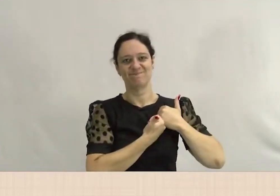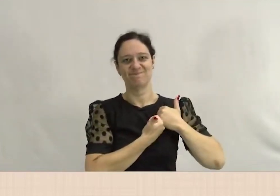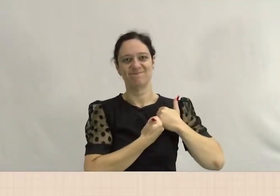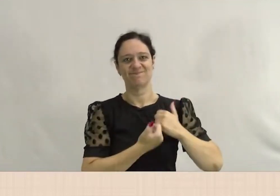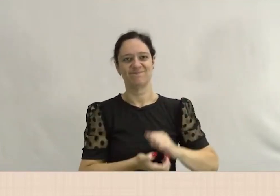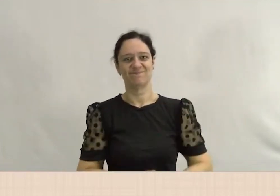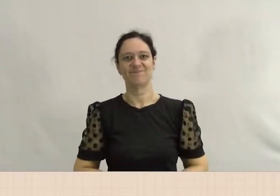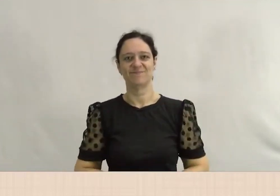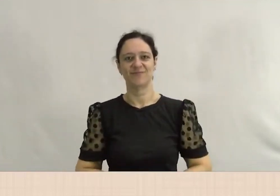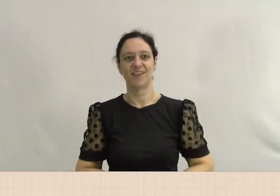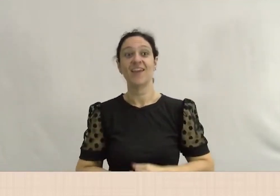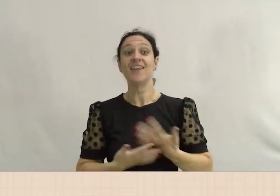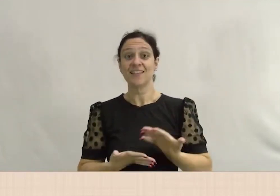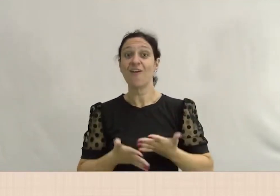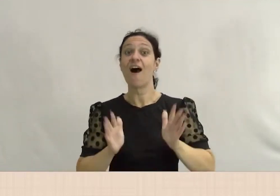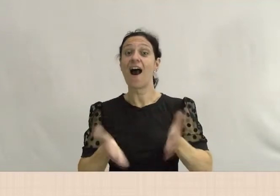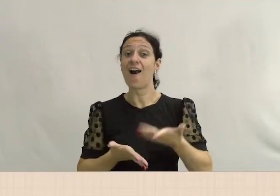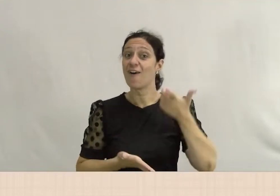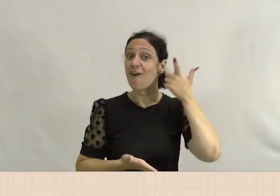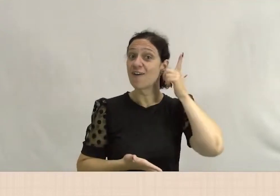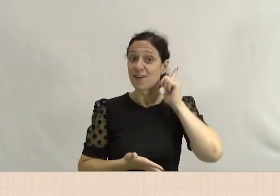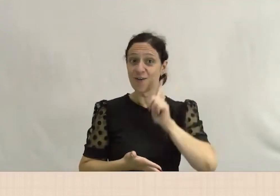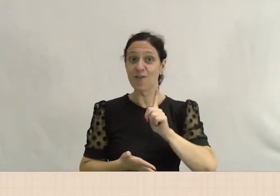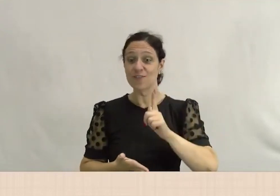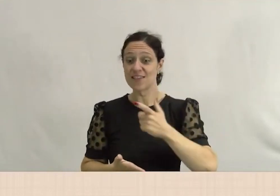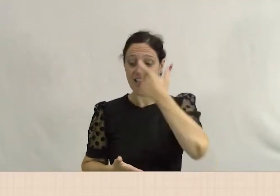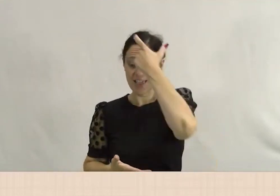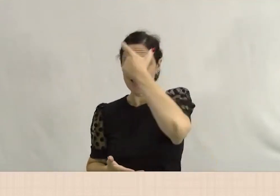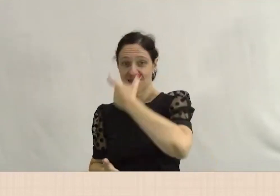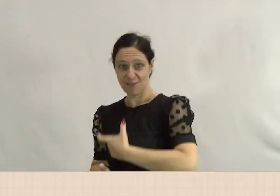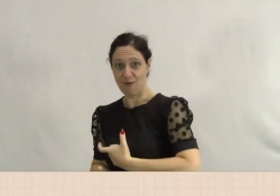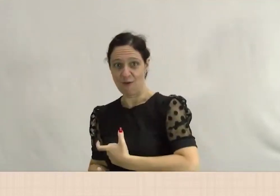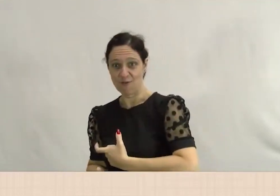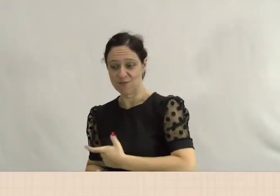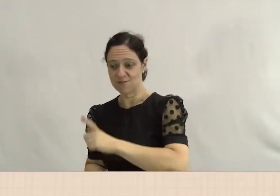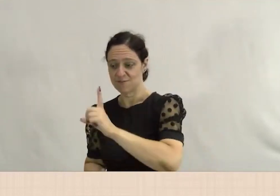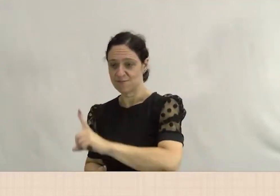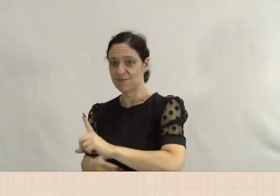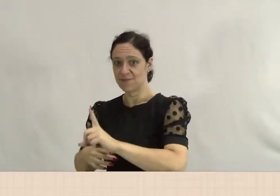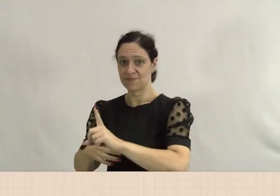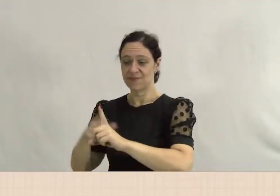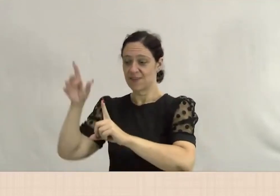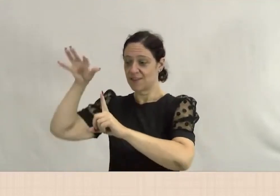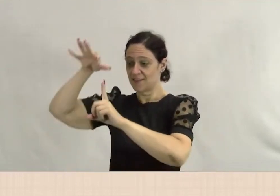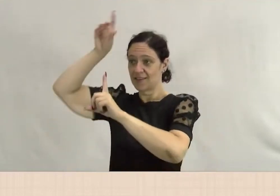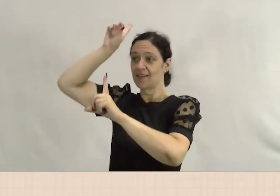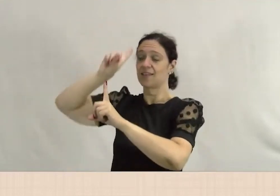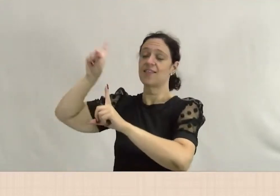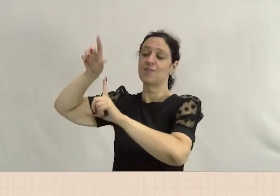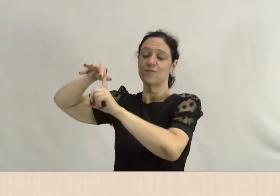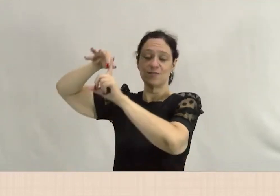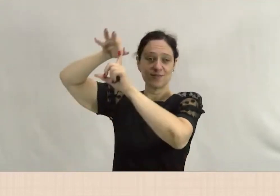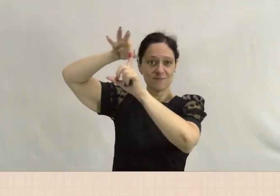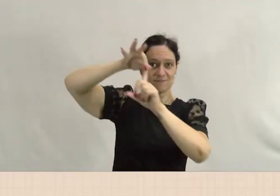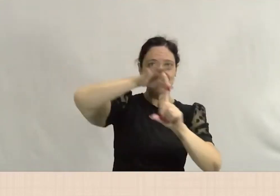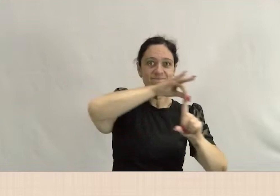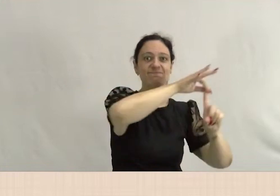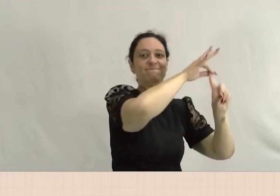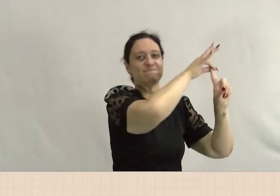Isso deu possibilidade de Deus nos mudar de reino. Hoje, em que reino você